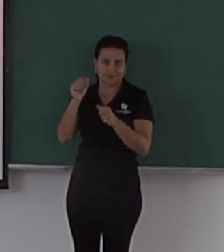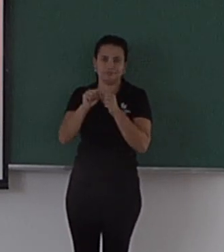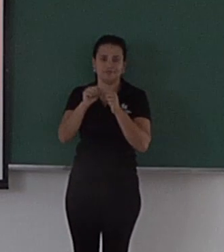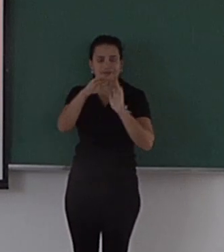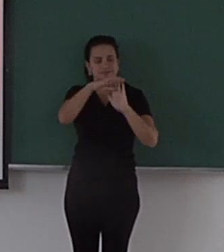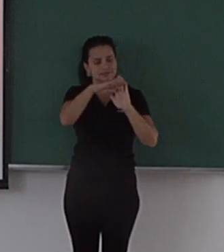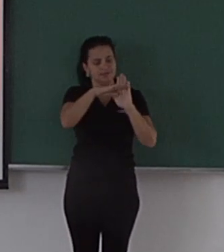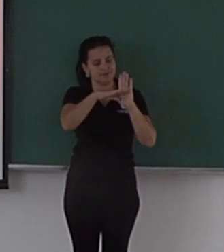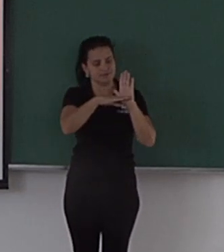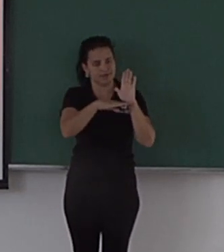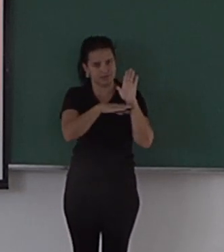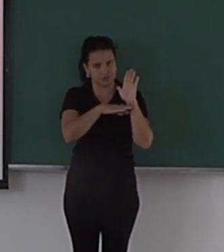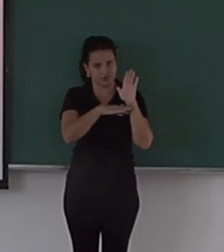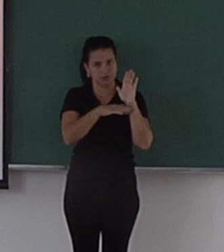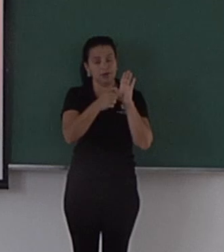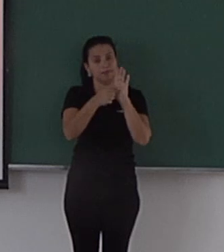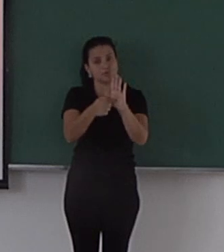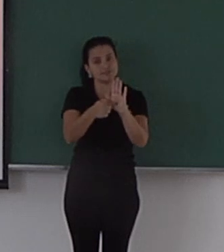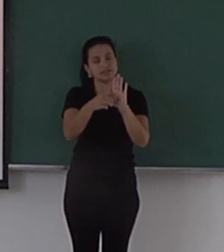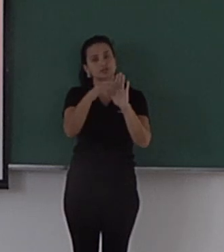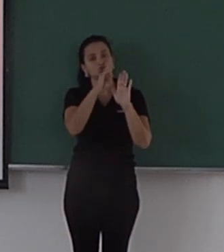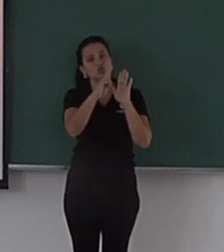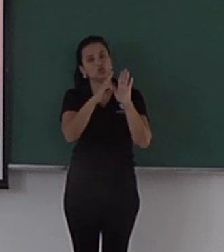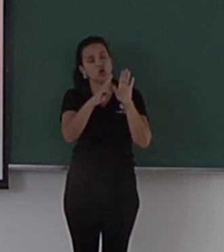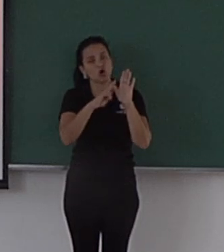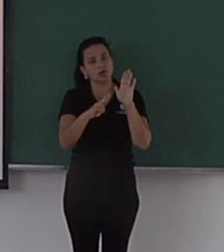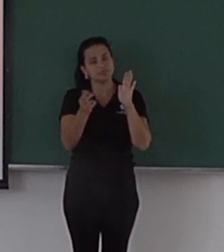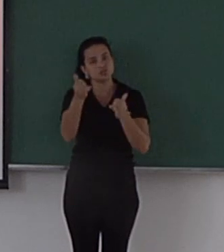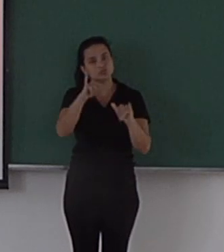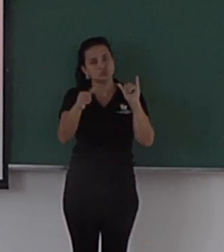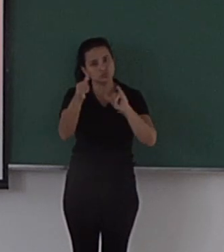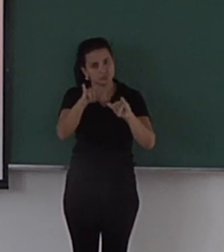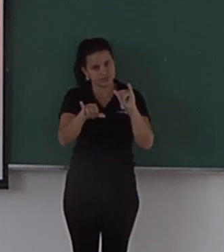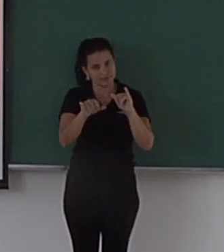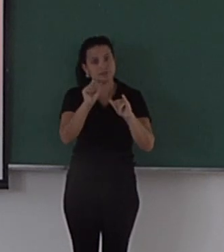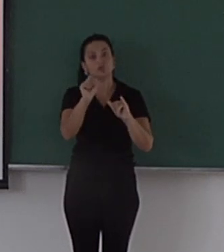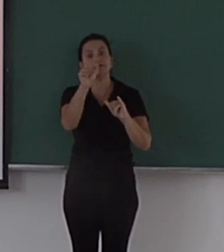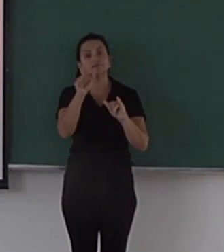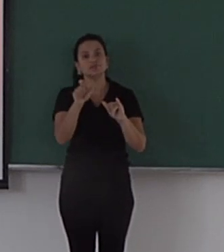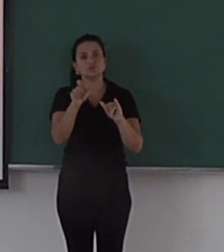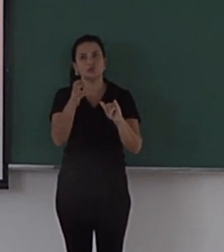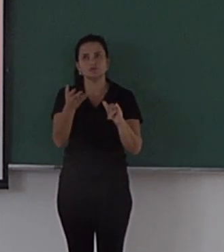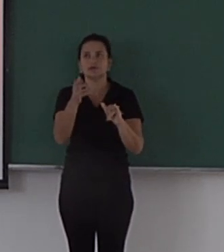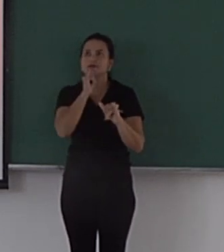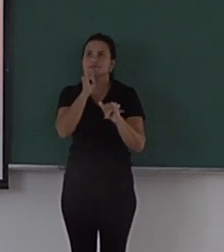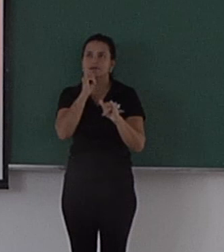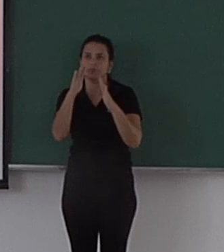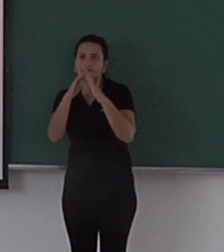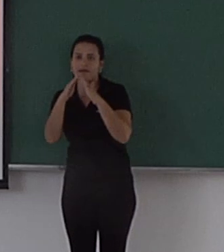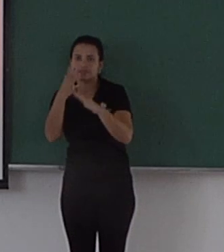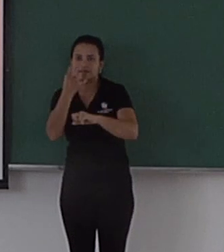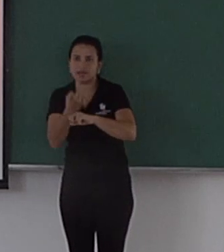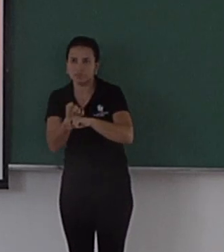listagem assim, né? Catalogamos algumas substâncias que os indivíduos mais colocam na queimadura logo no primeiro atendimento, mesmo ali no ambiente doméstico. Então o